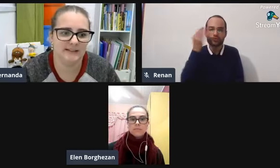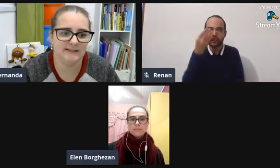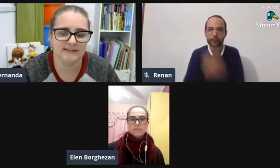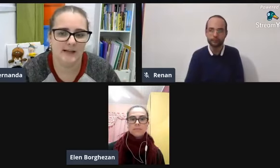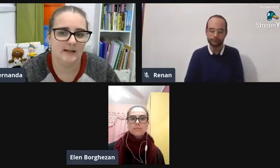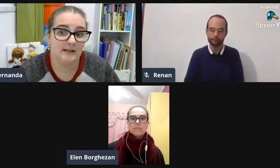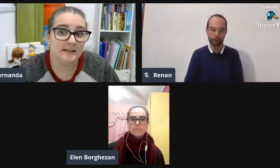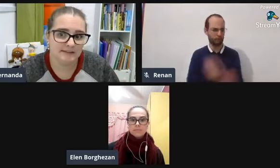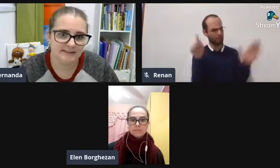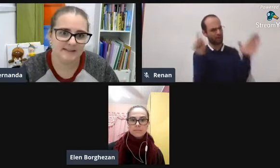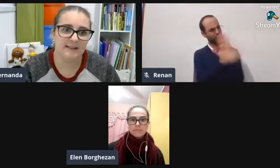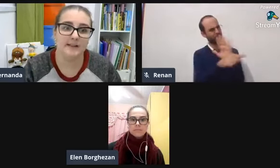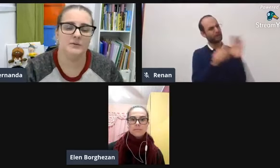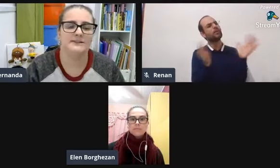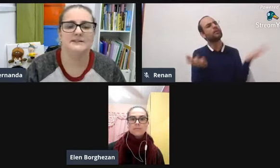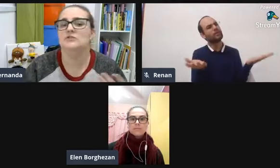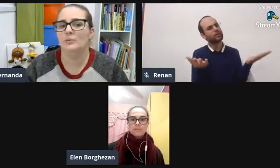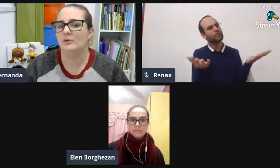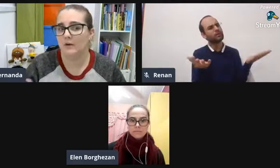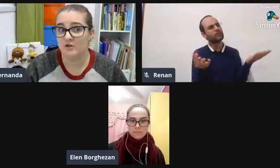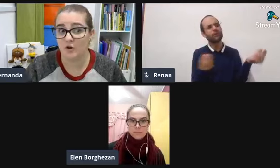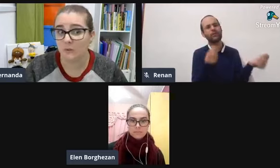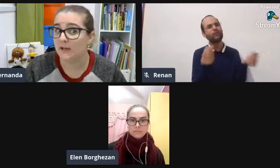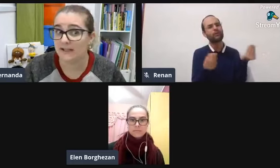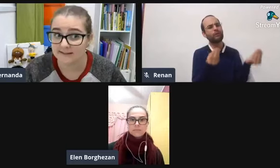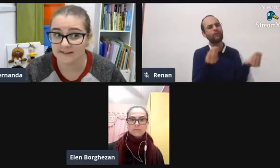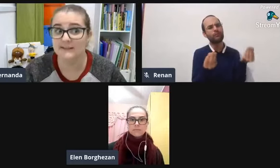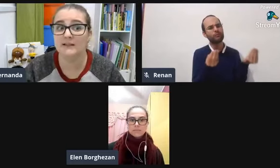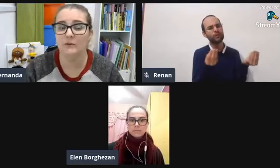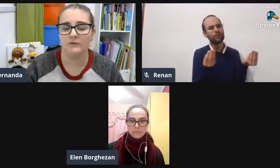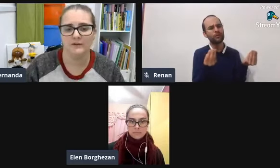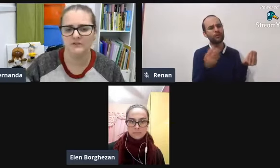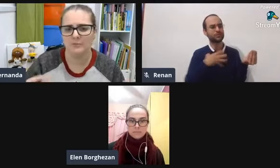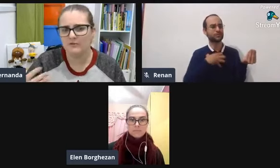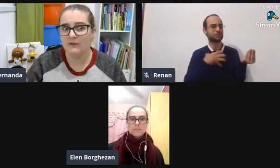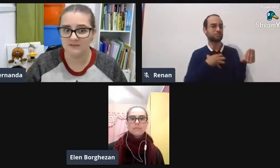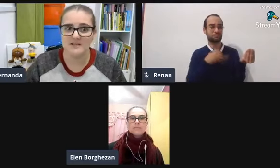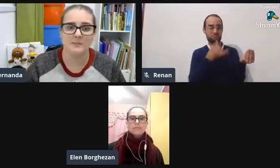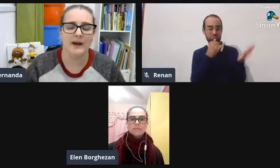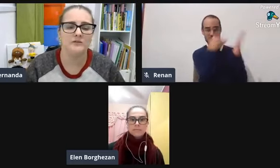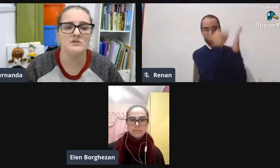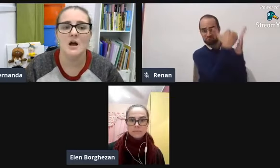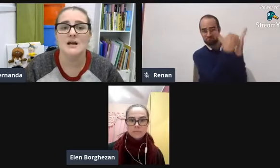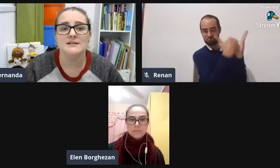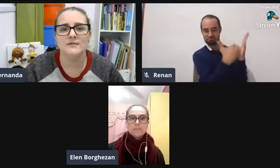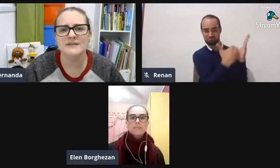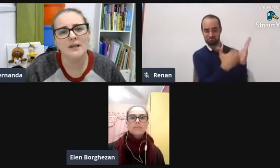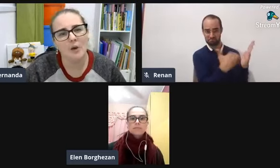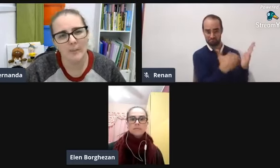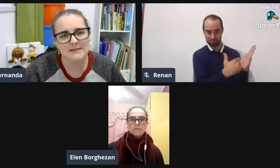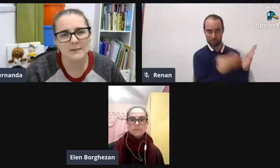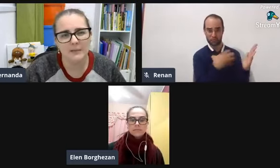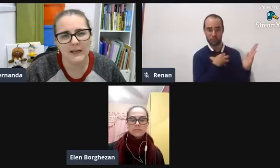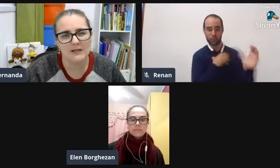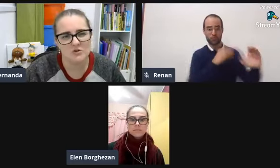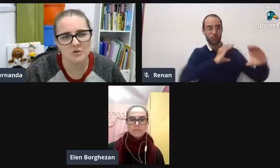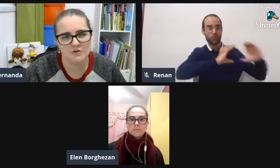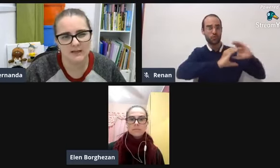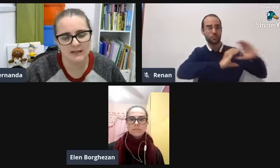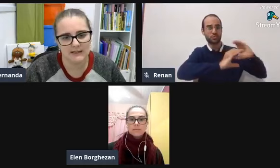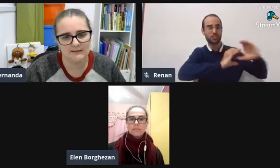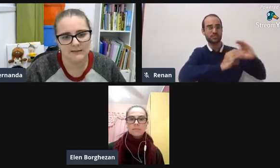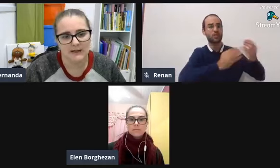que vocês ensinam, assim, sobre formas de comunicação, enfim, sobre vários aspectos, se vocês têm uma